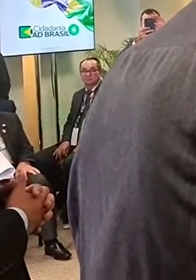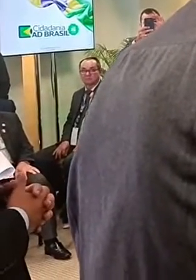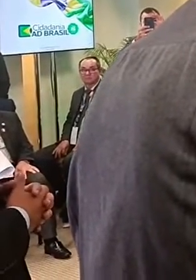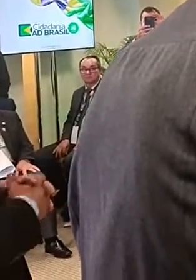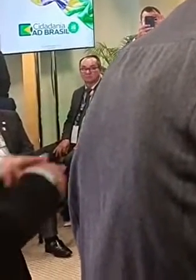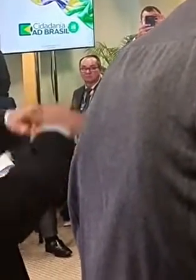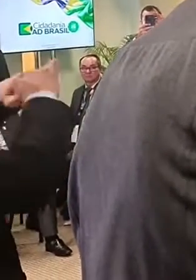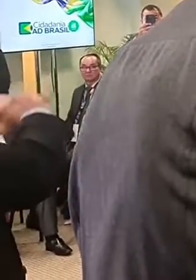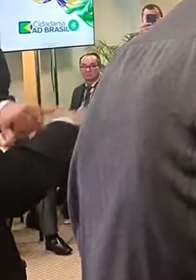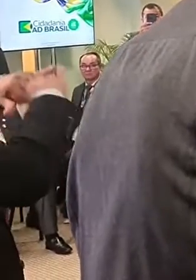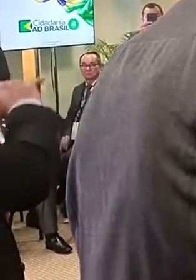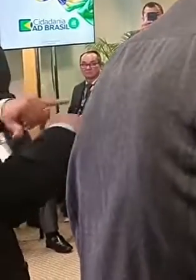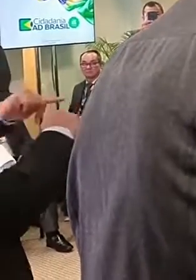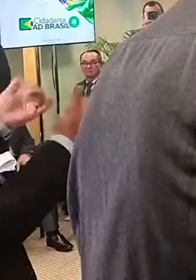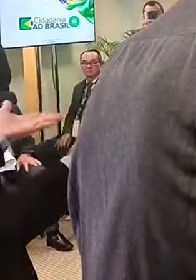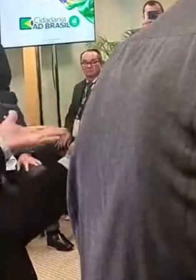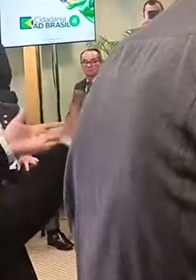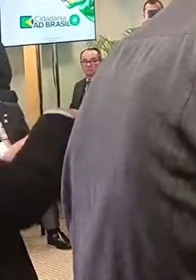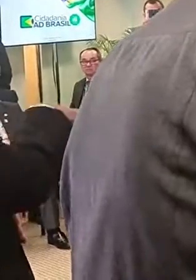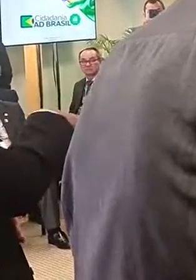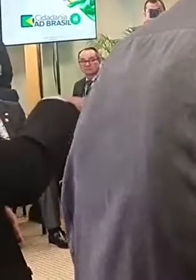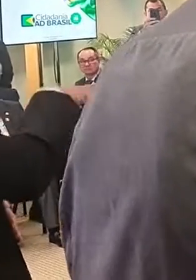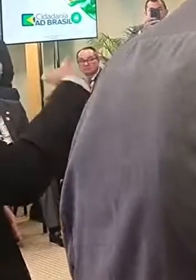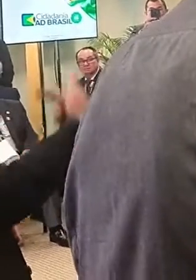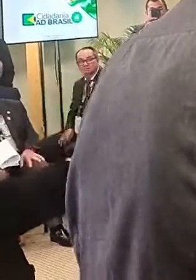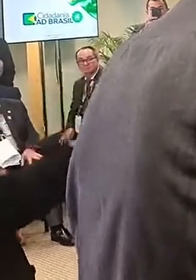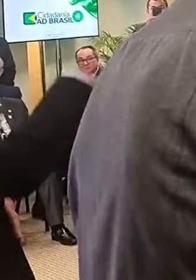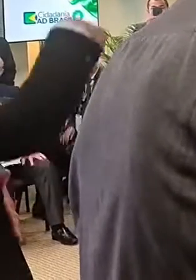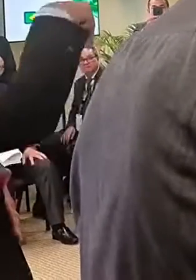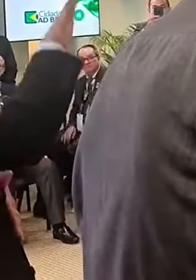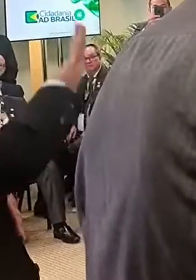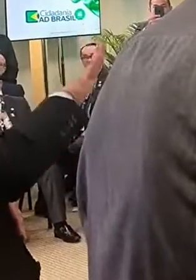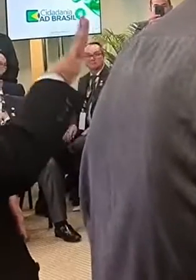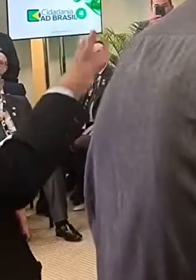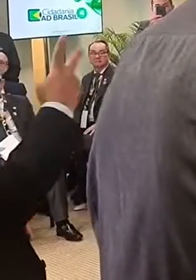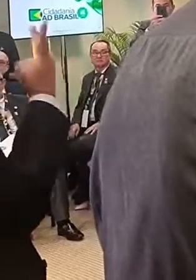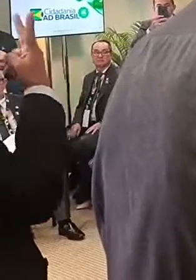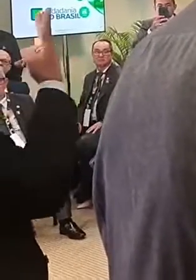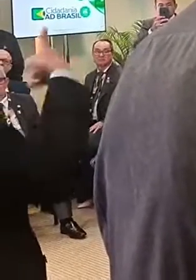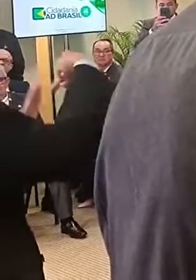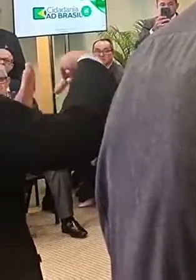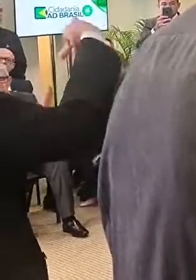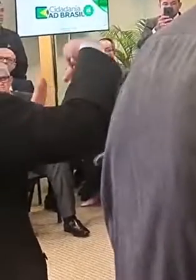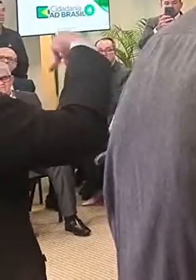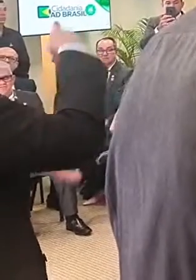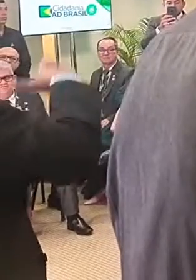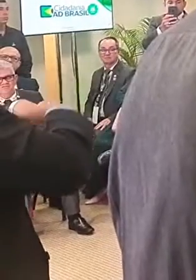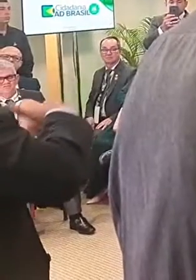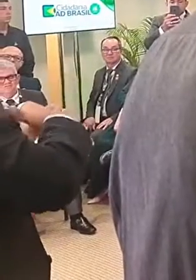Notícias aqui para a nossa região. Duas portarias que são assinadas